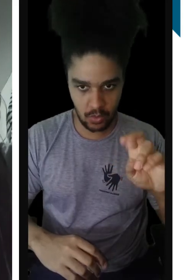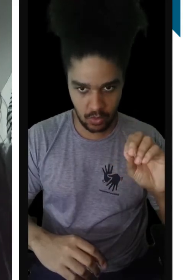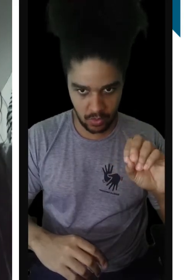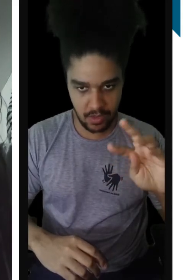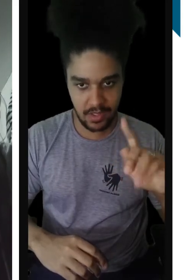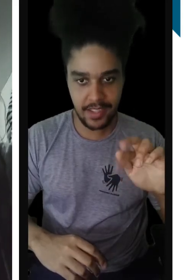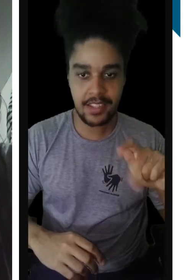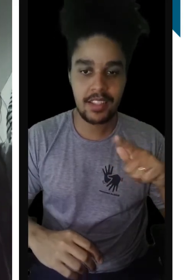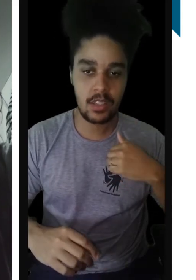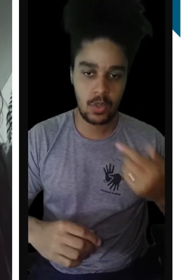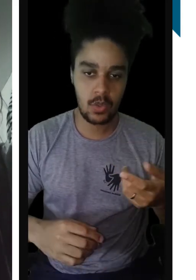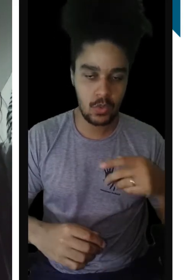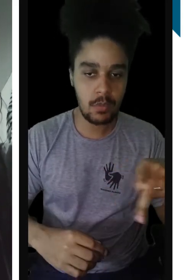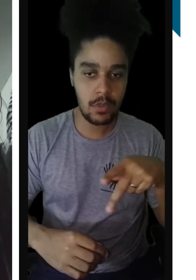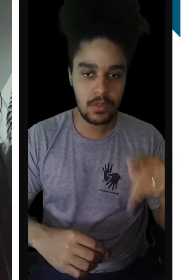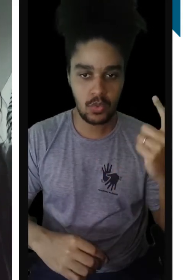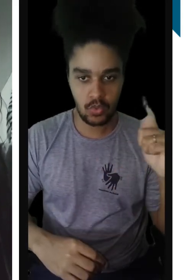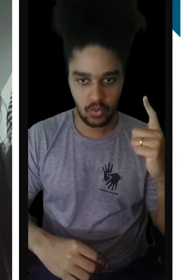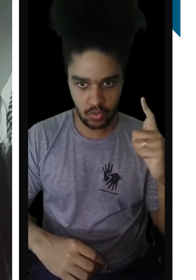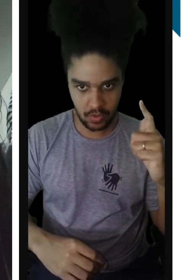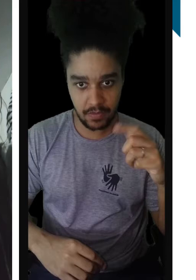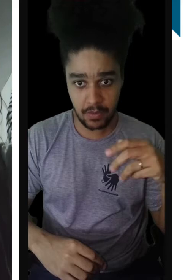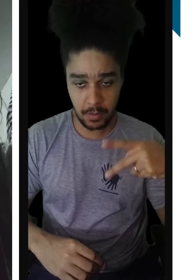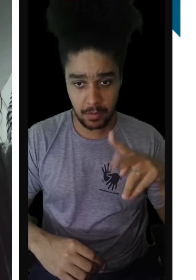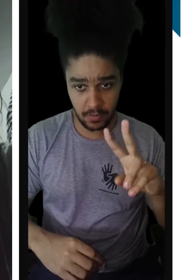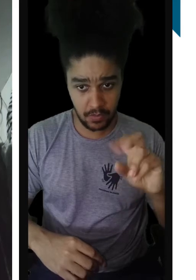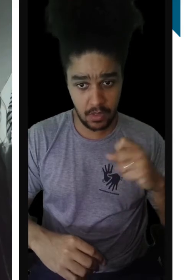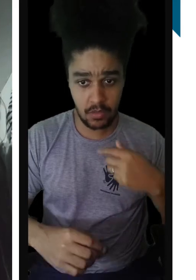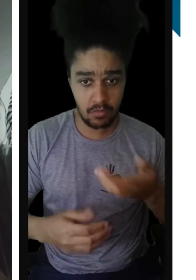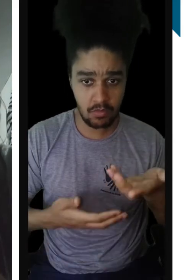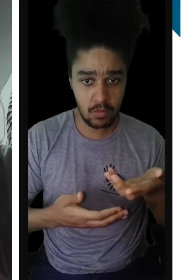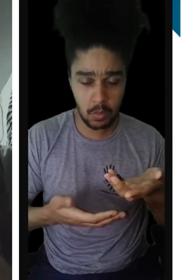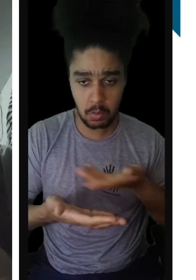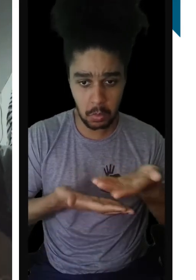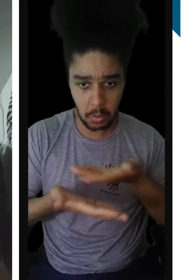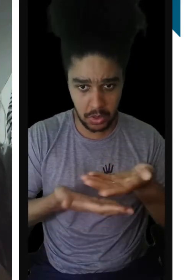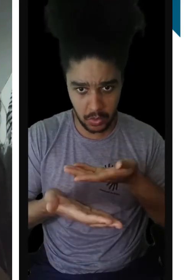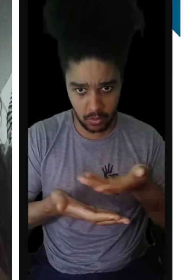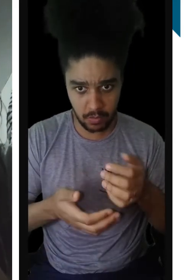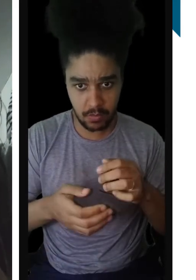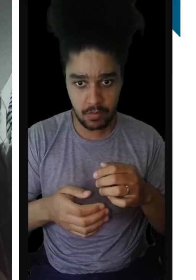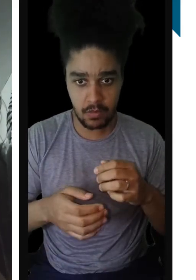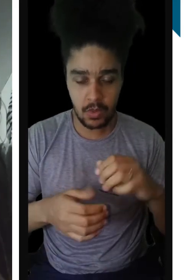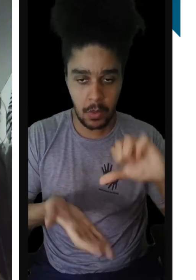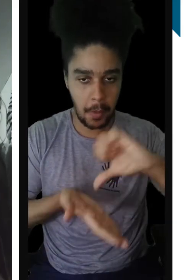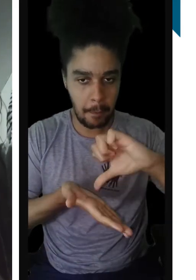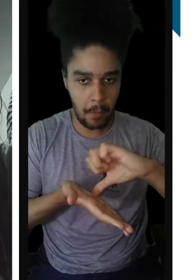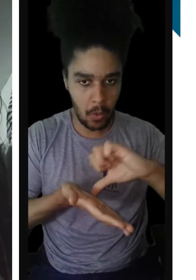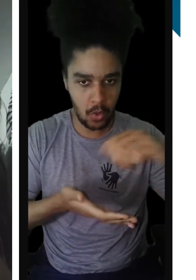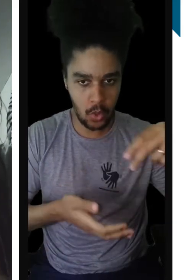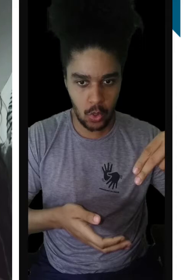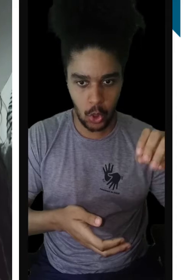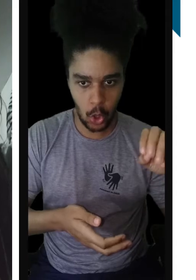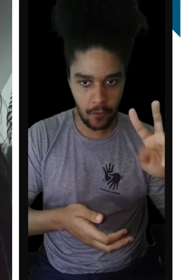Dias Siqueira, sou professor de Geografia e no pré-vestibular eu atuo como mediador nos